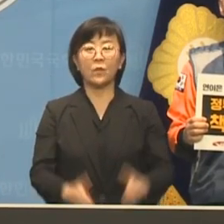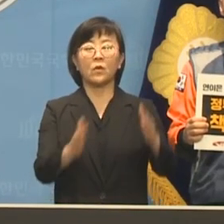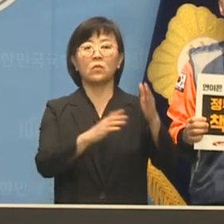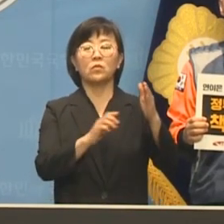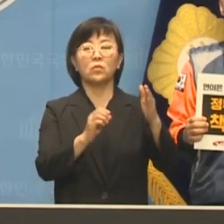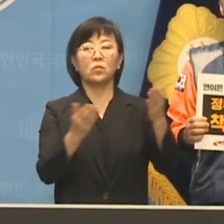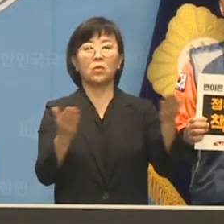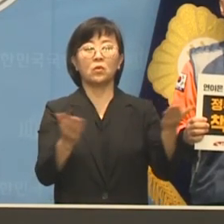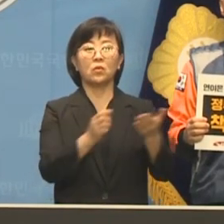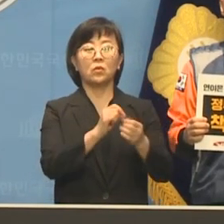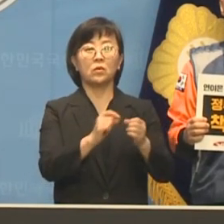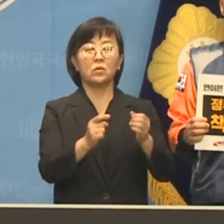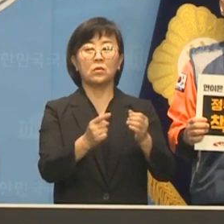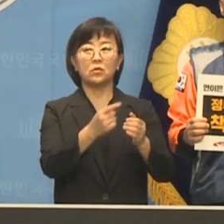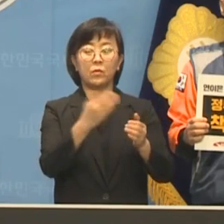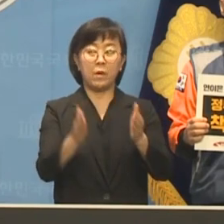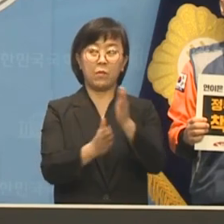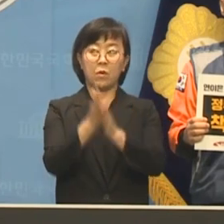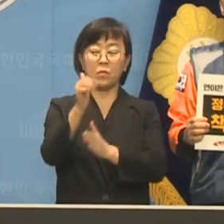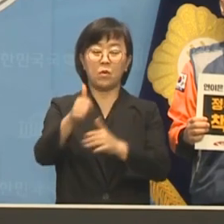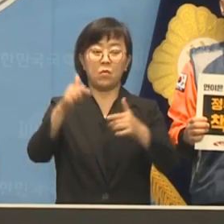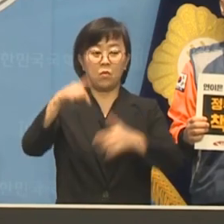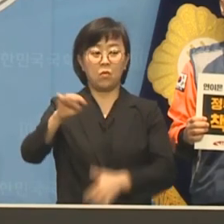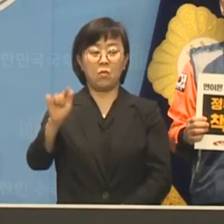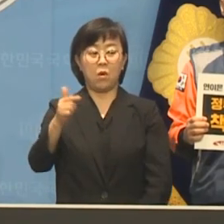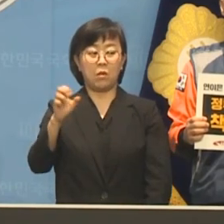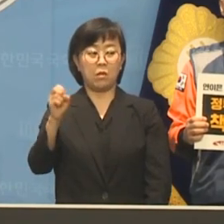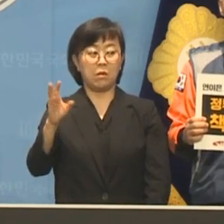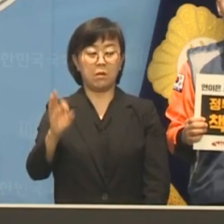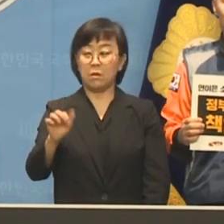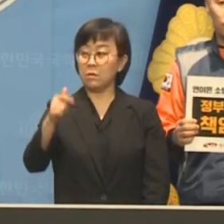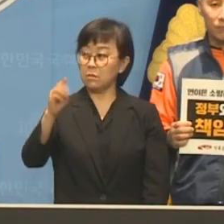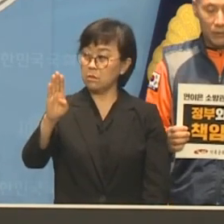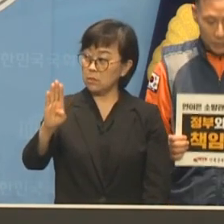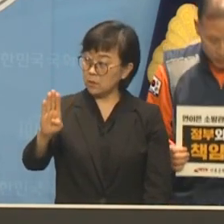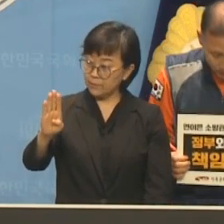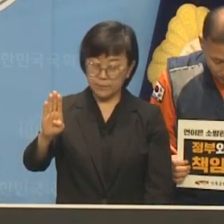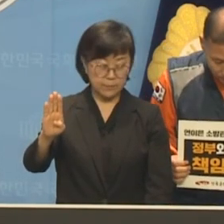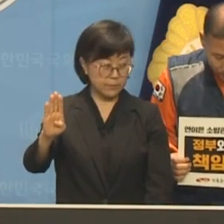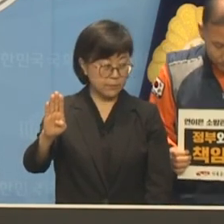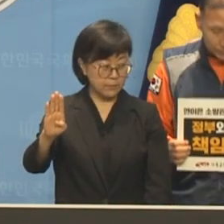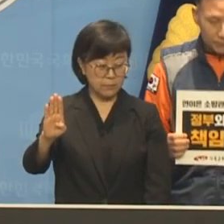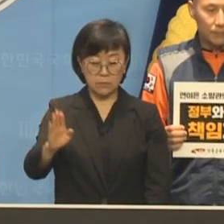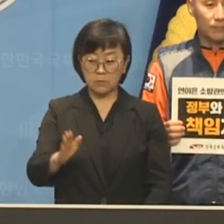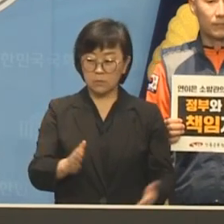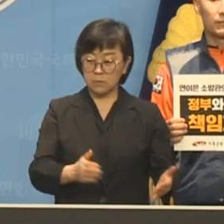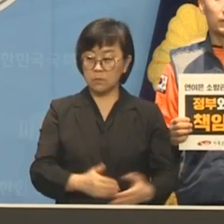노동조합 소방본부 권영각 본부장님입니다.